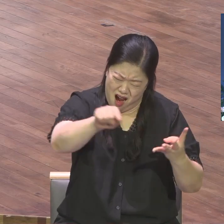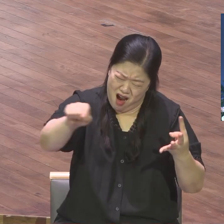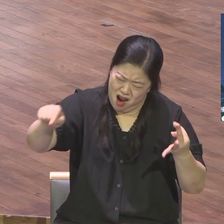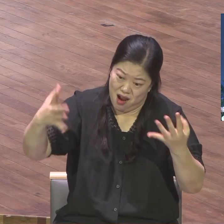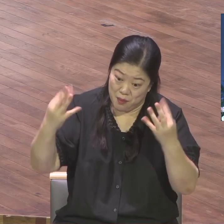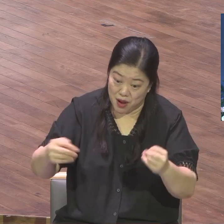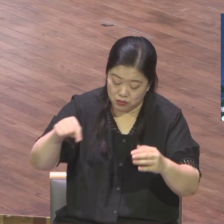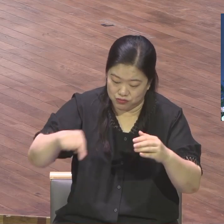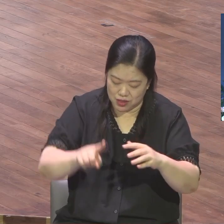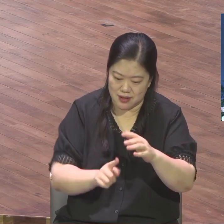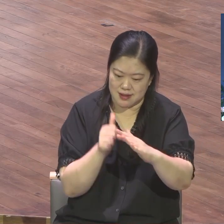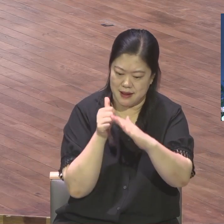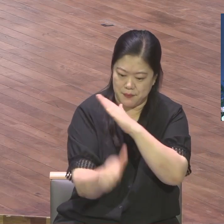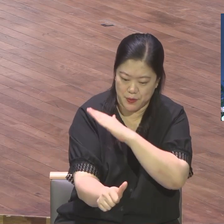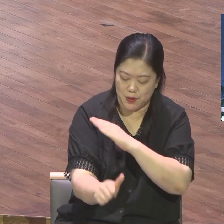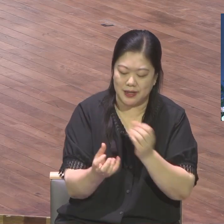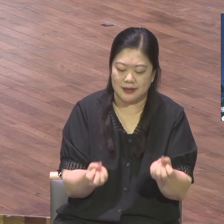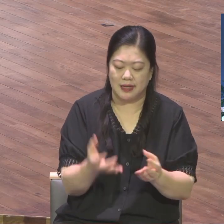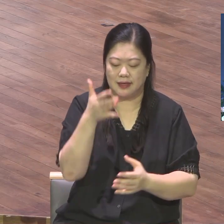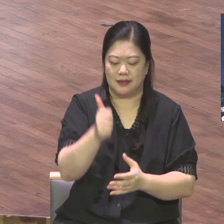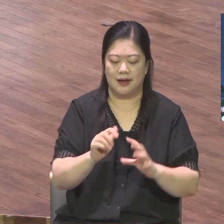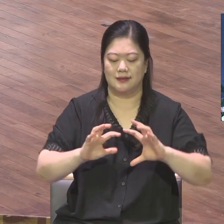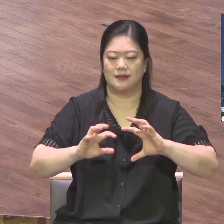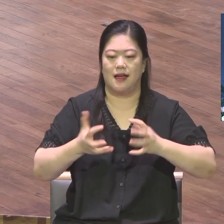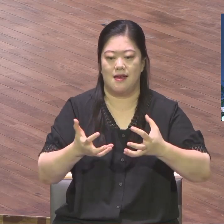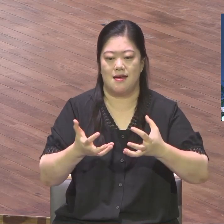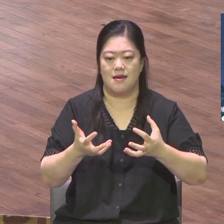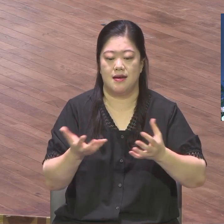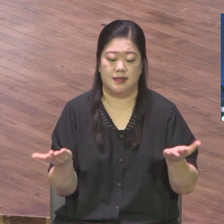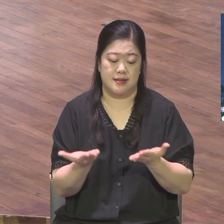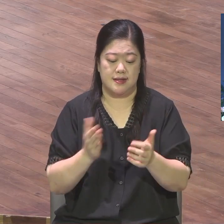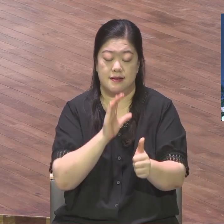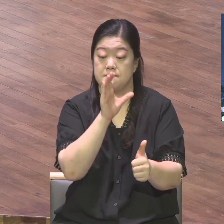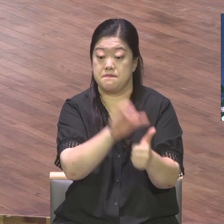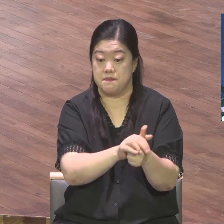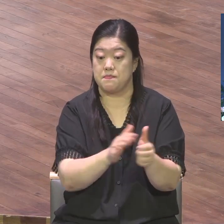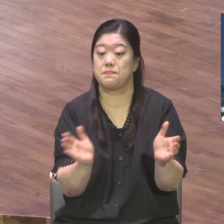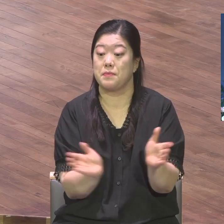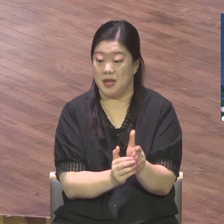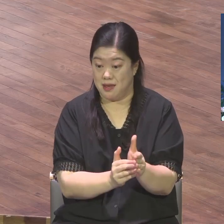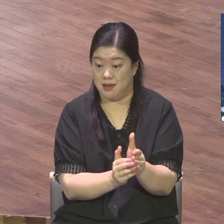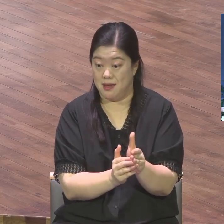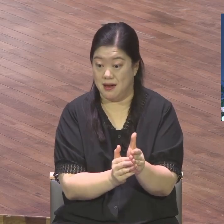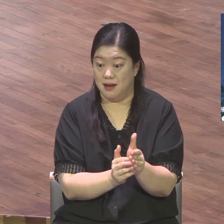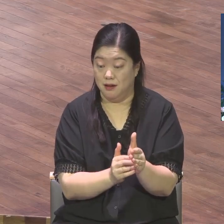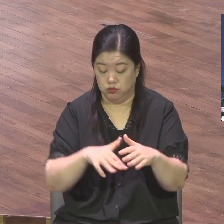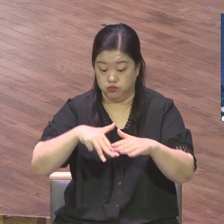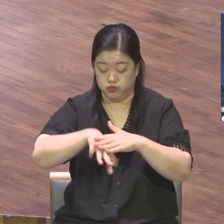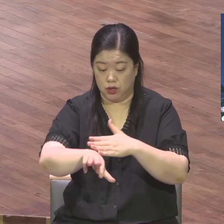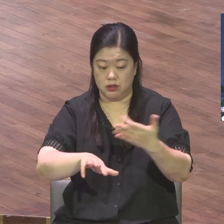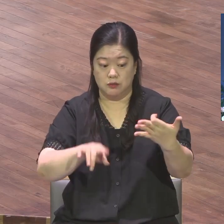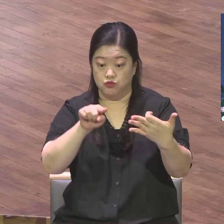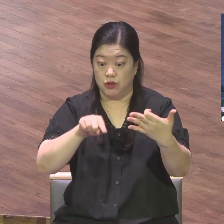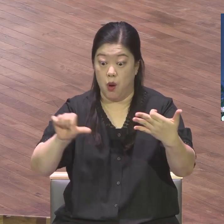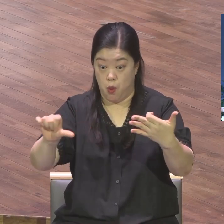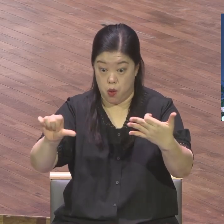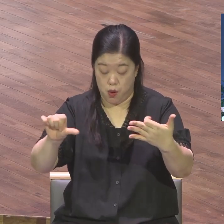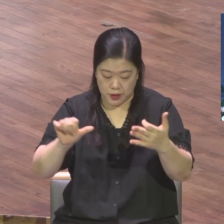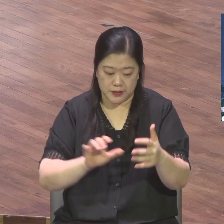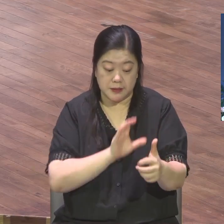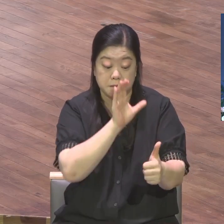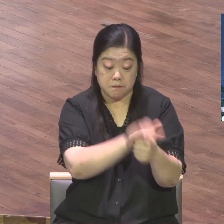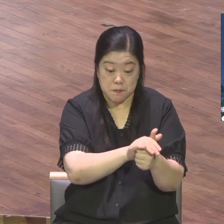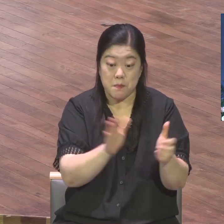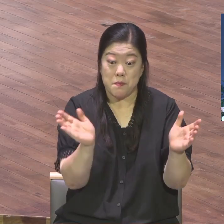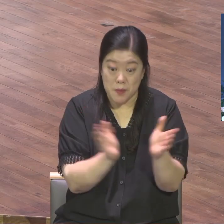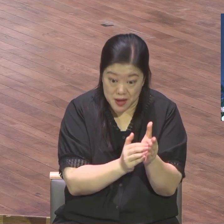열방의 전 세계의 복음을 증거하는 나라가 되라고 그렇게 이스라엘 백성들을 그렇게 부르는데 이스라엘